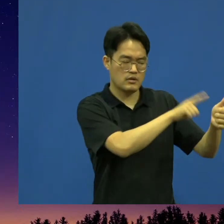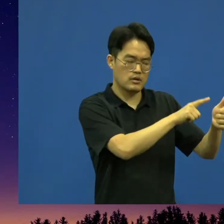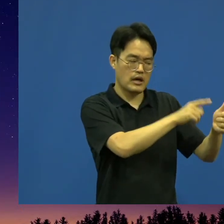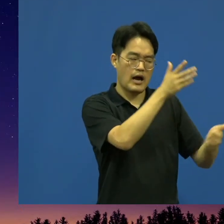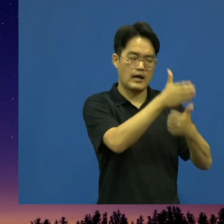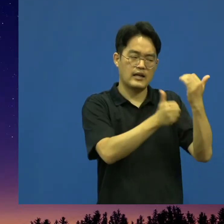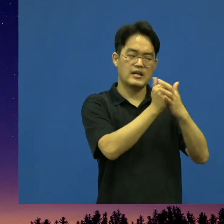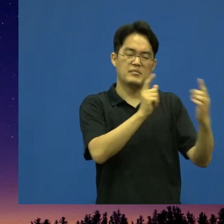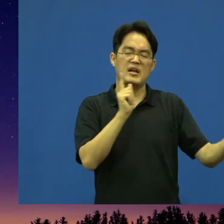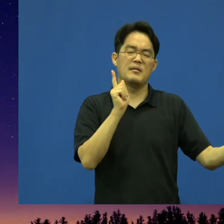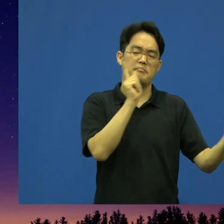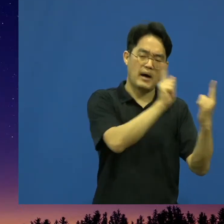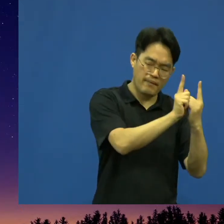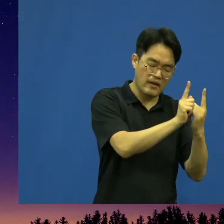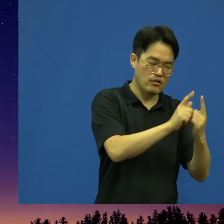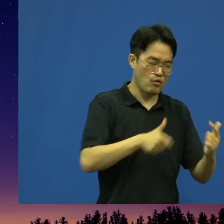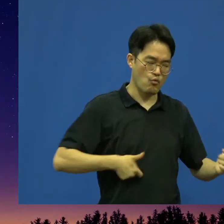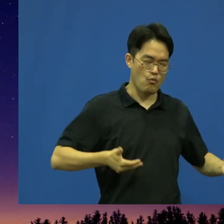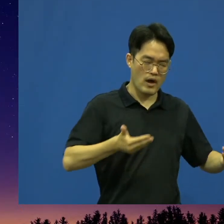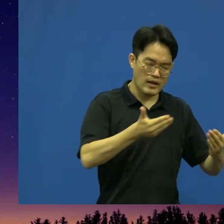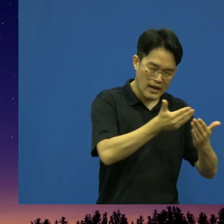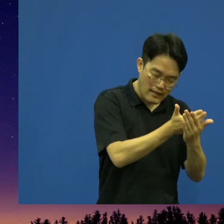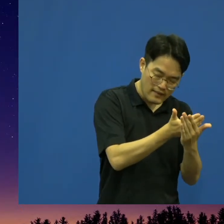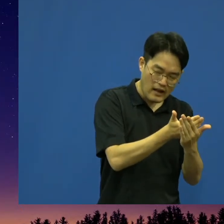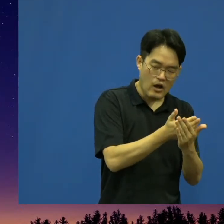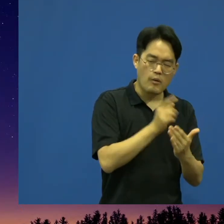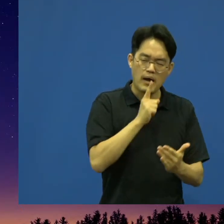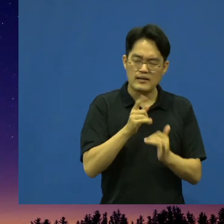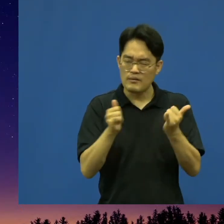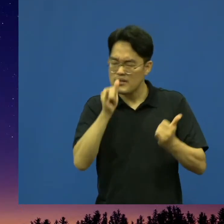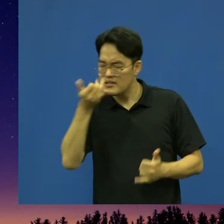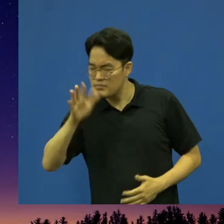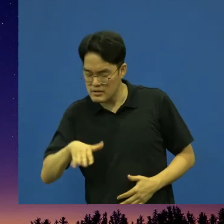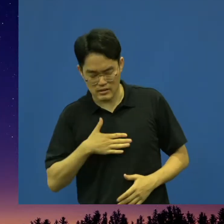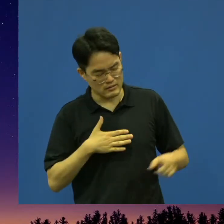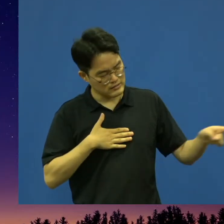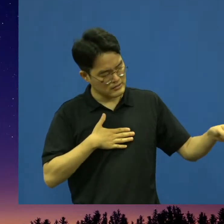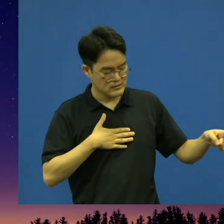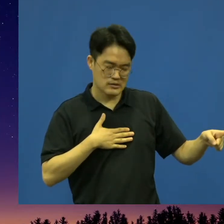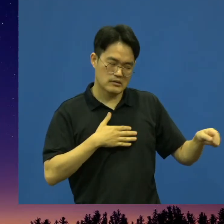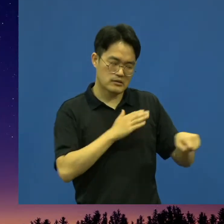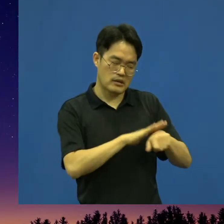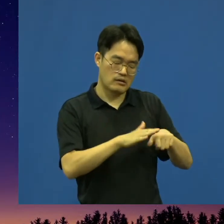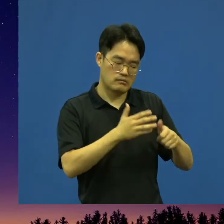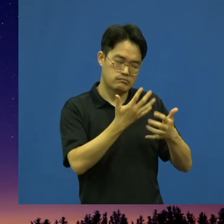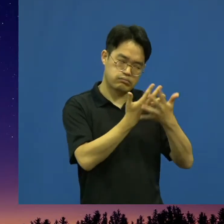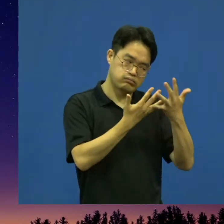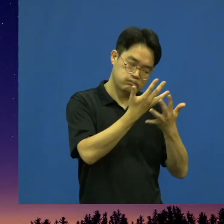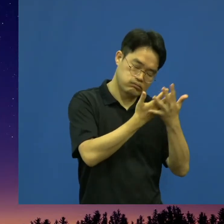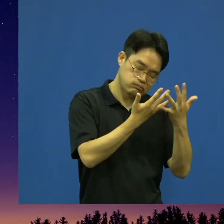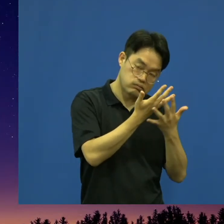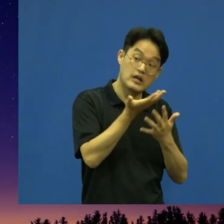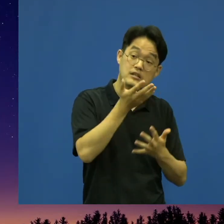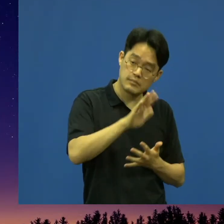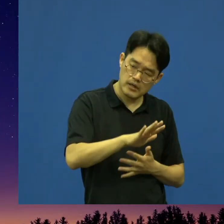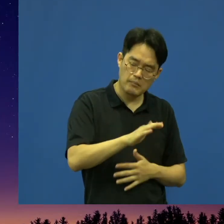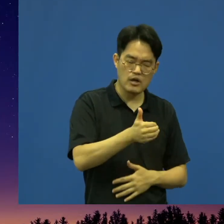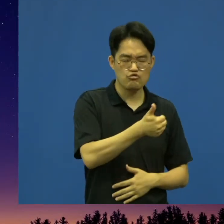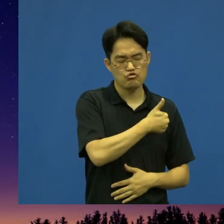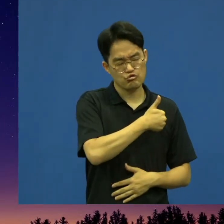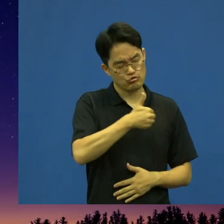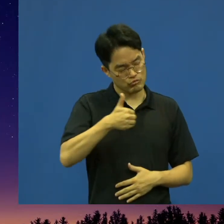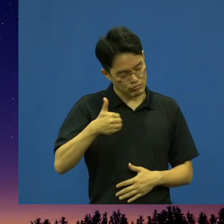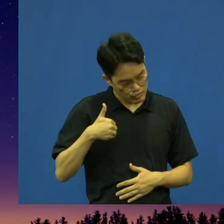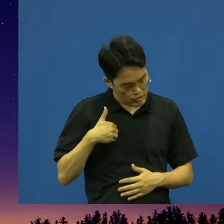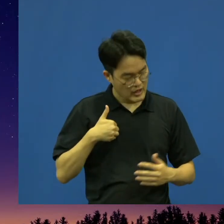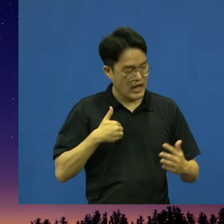저는 그렇게까지는 확정적으로 말할 자신은 없지만 충분히 가능한 해석이다 라고 말할